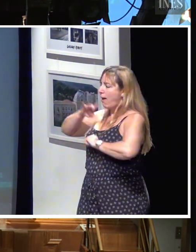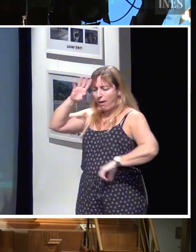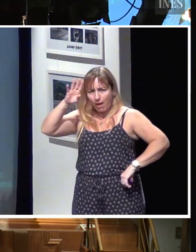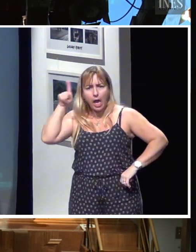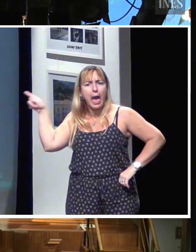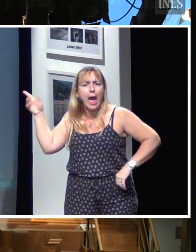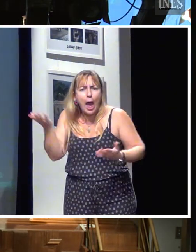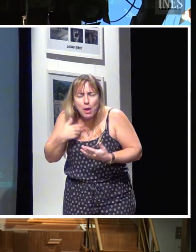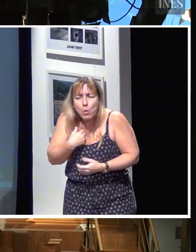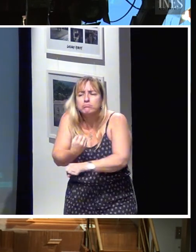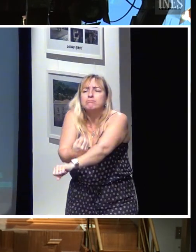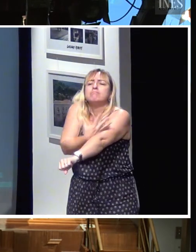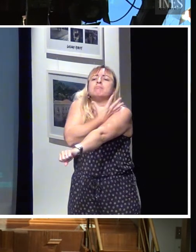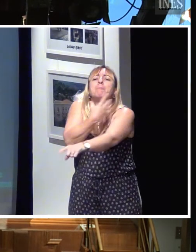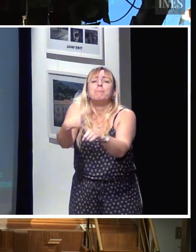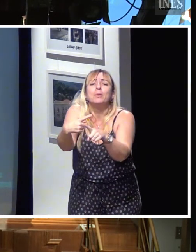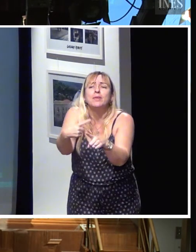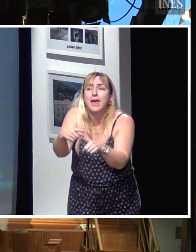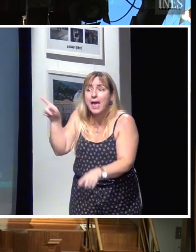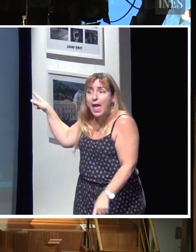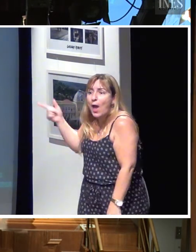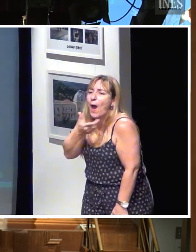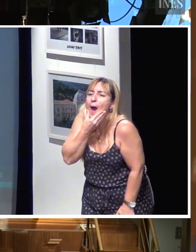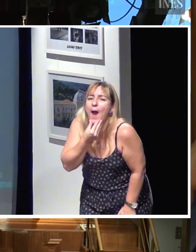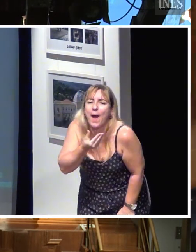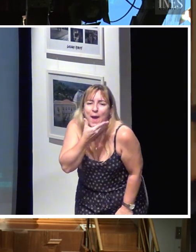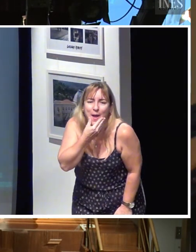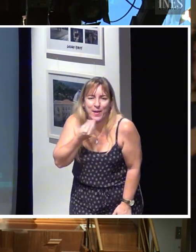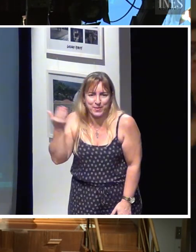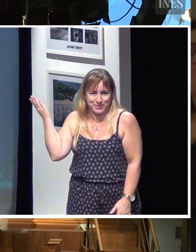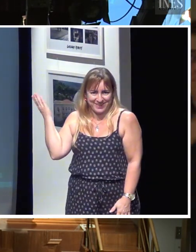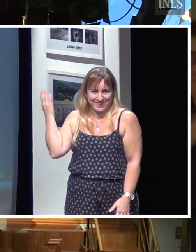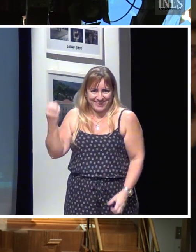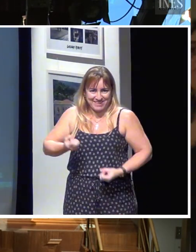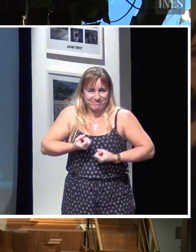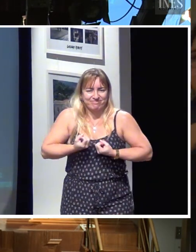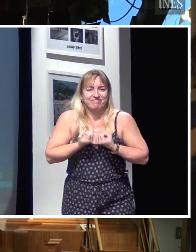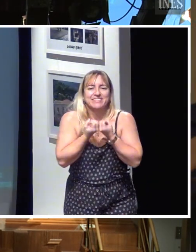isso. Então, eu achei esse muito interessante, esse vídeo muito emocionante, porque é um homem,